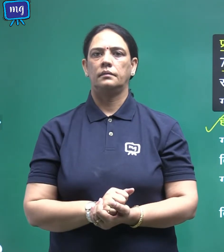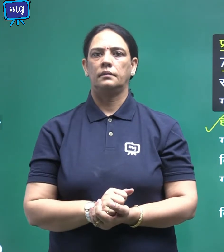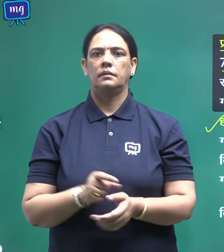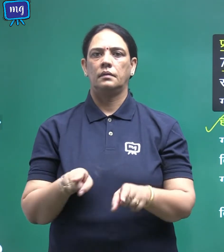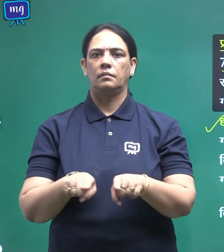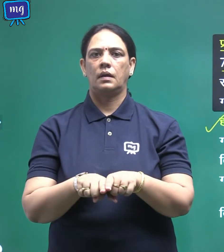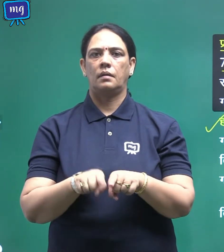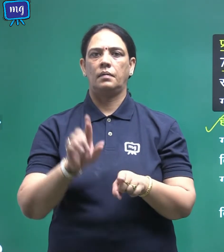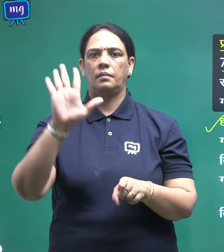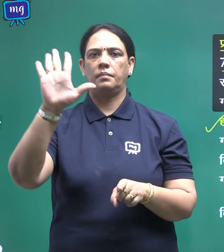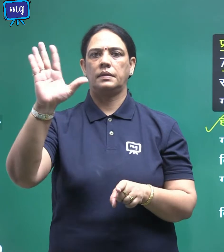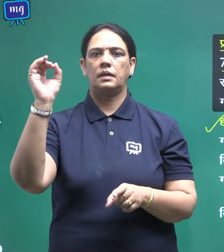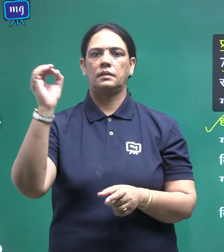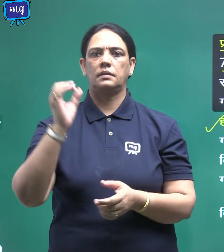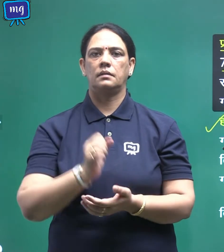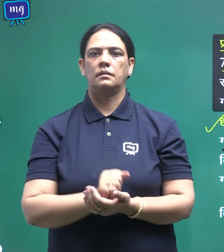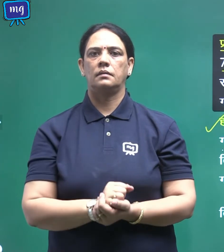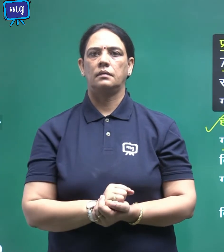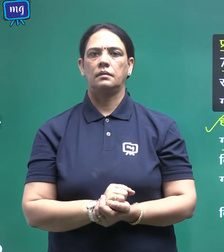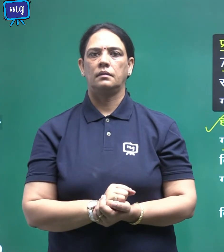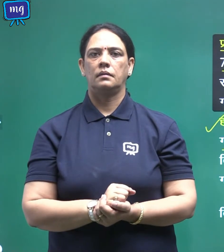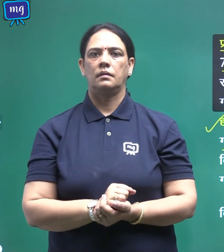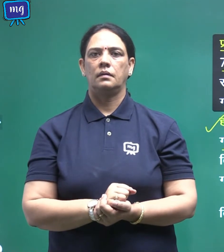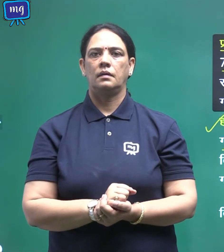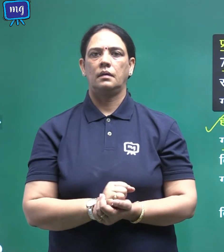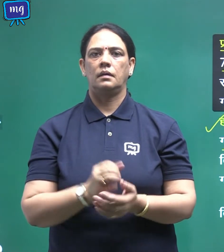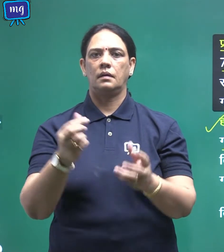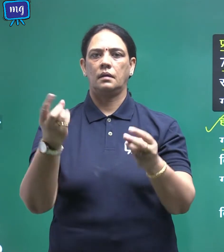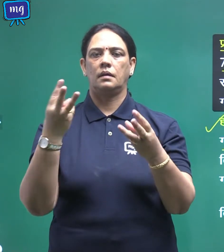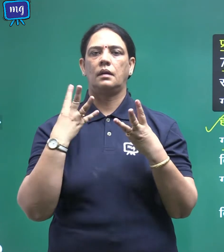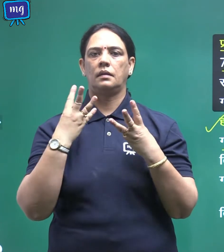बराबर 50 गणित में